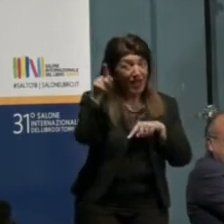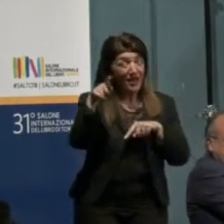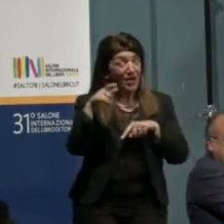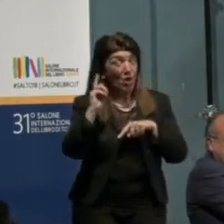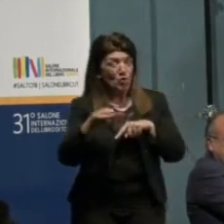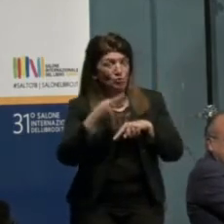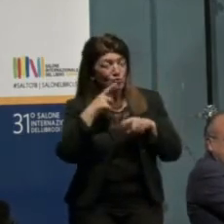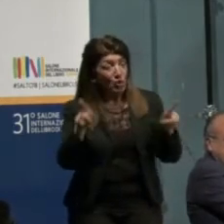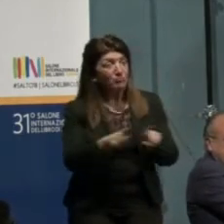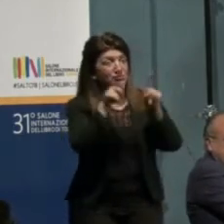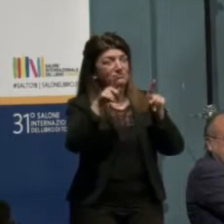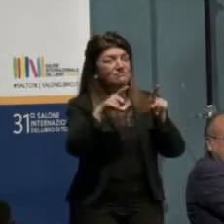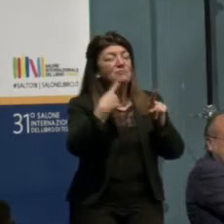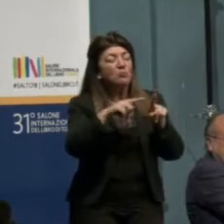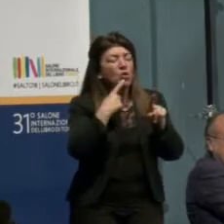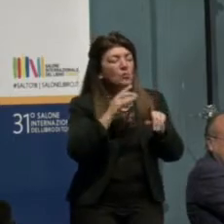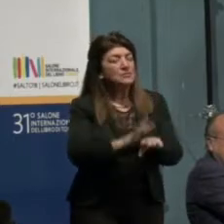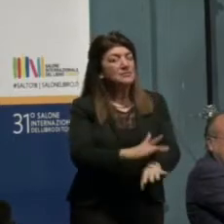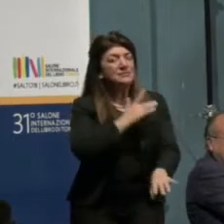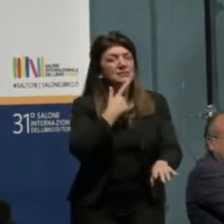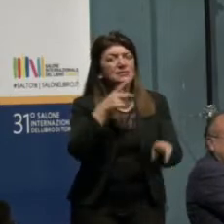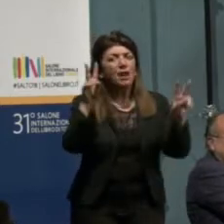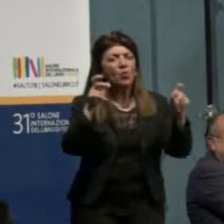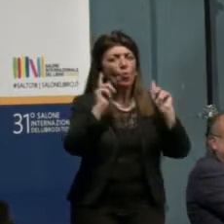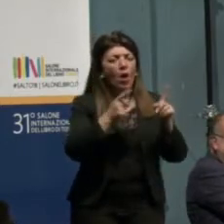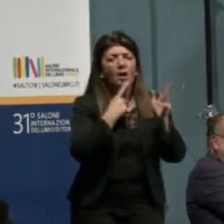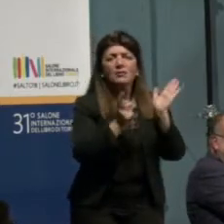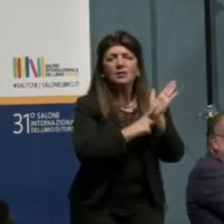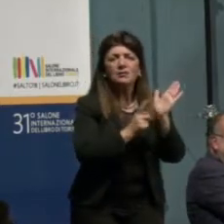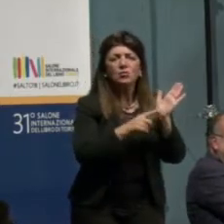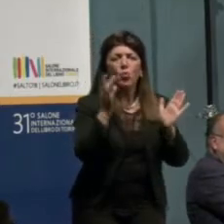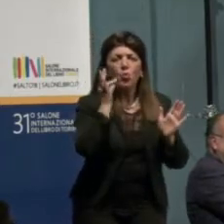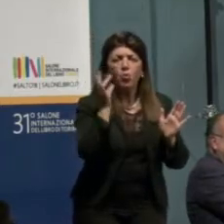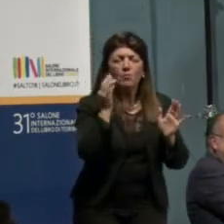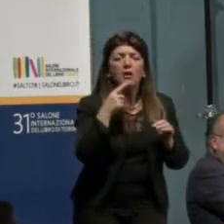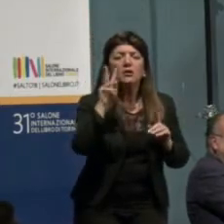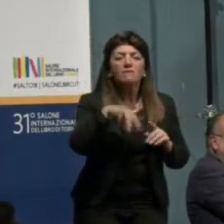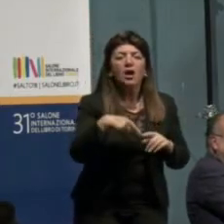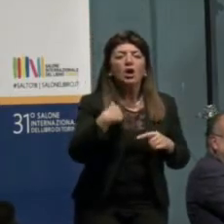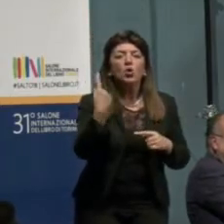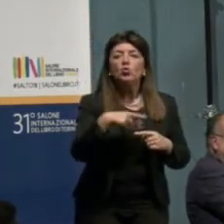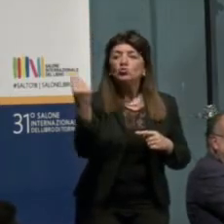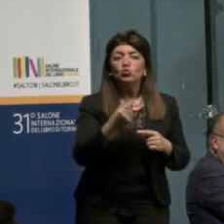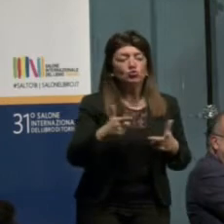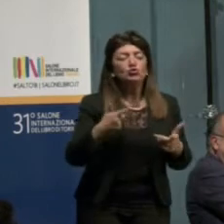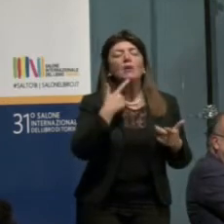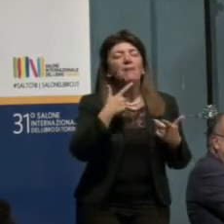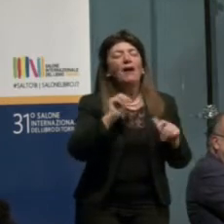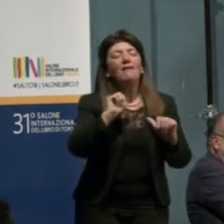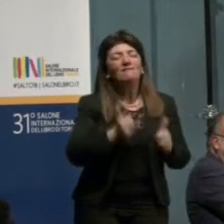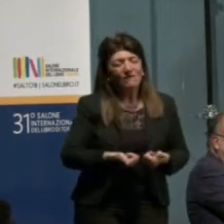alla questione dei diritti umani quindi giunge come se fosse qui con noi oggi